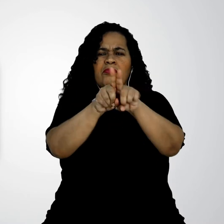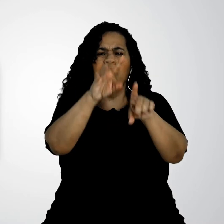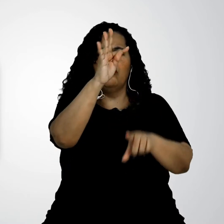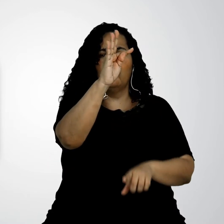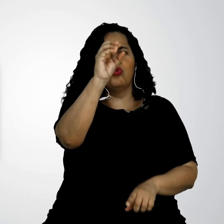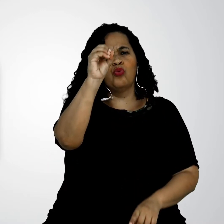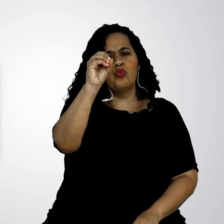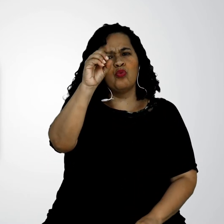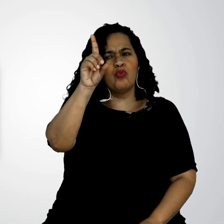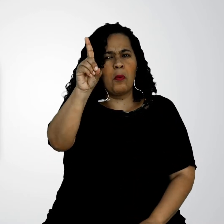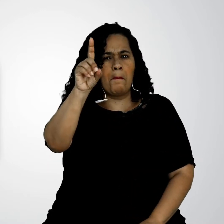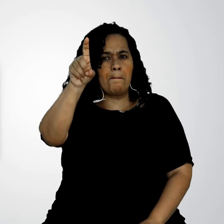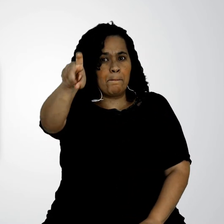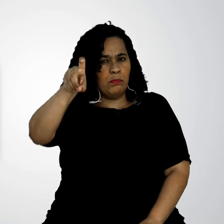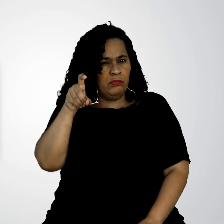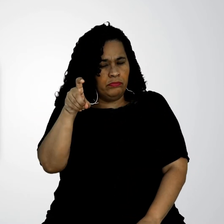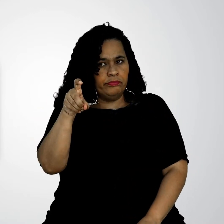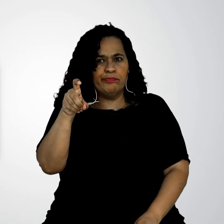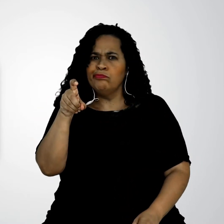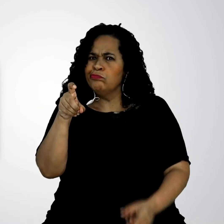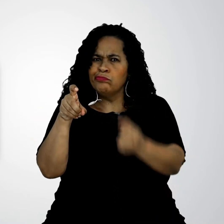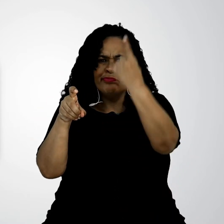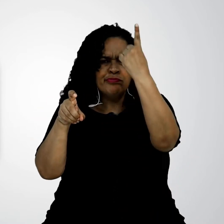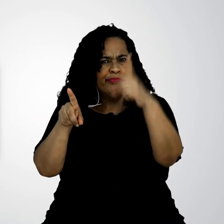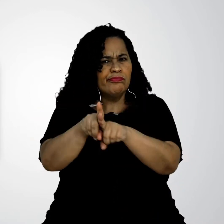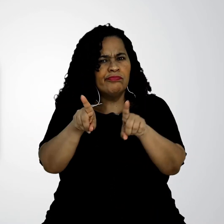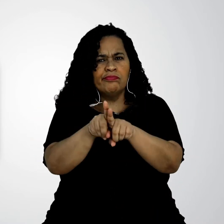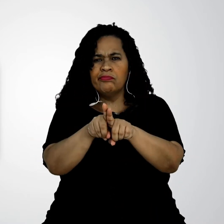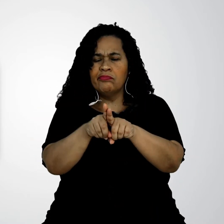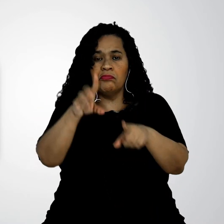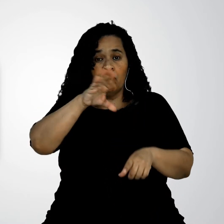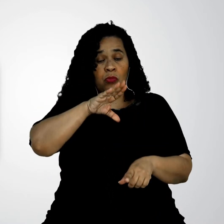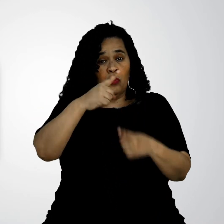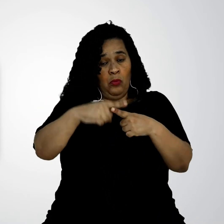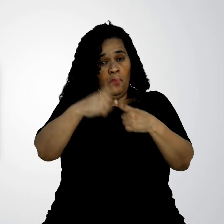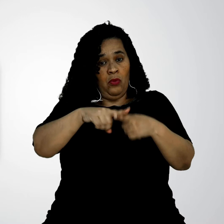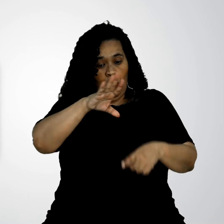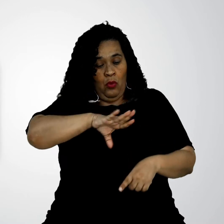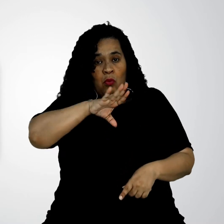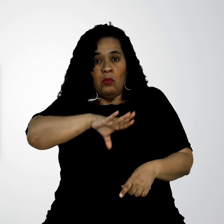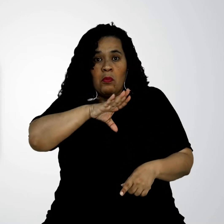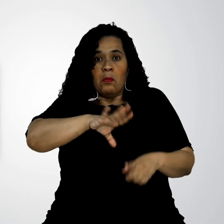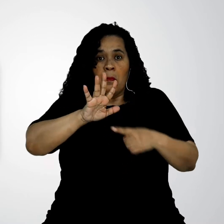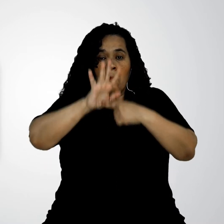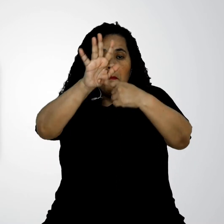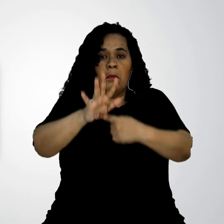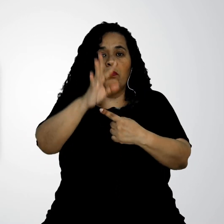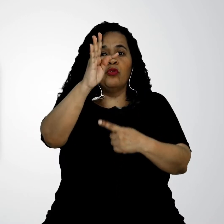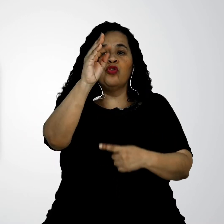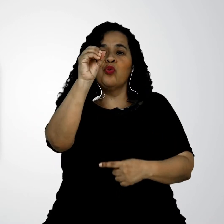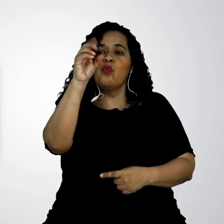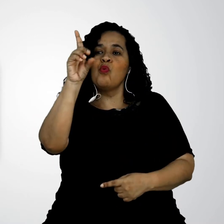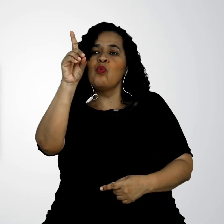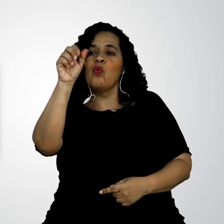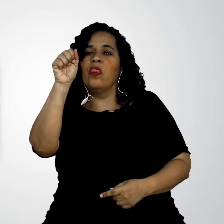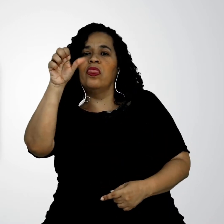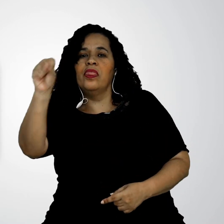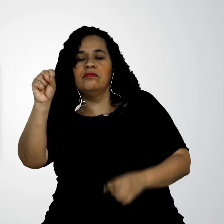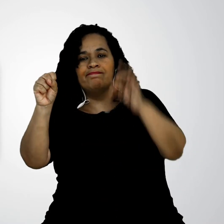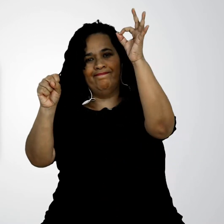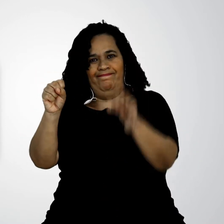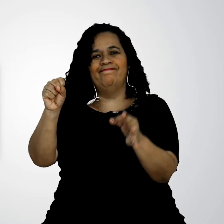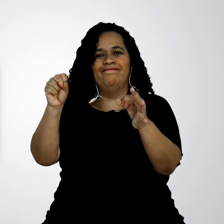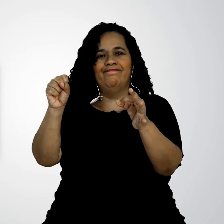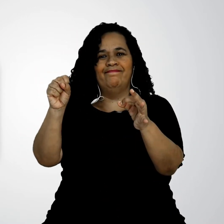mulher. A ideia aqui é quebrar com essa ideia pré-formatada que nós temos a respeito de condição